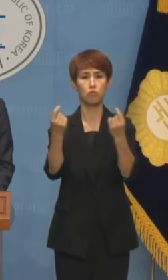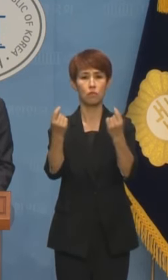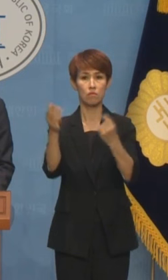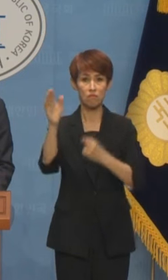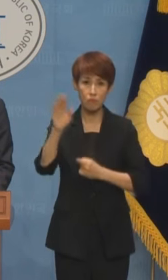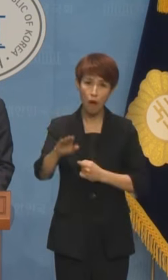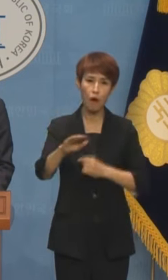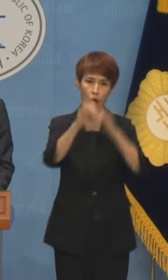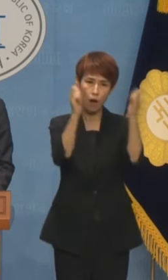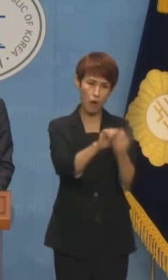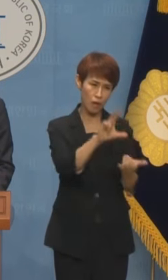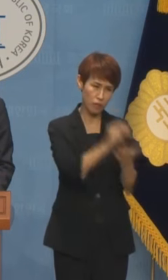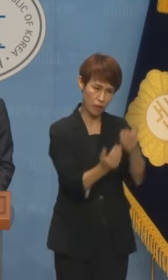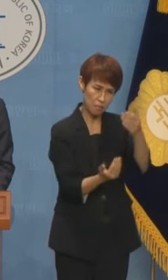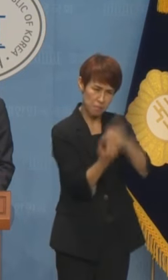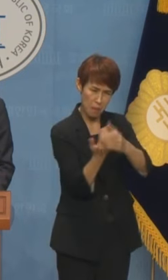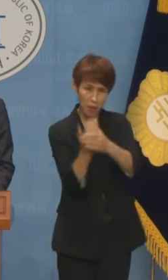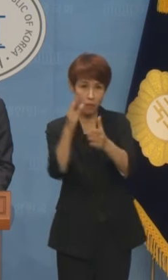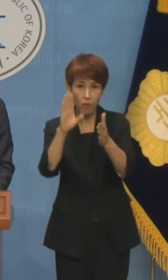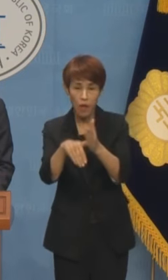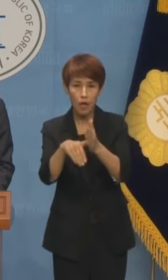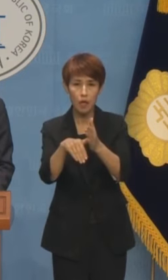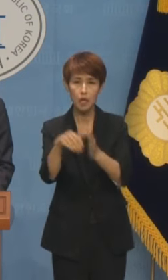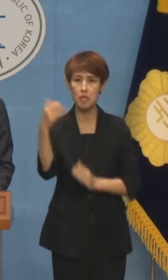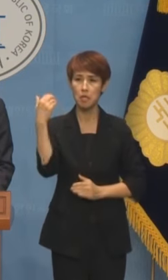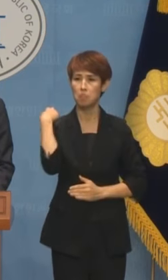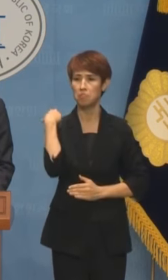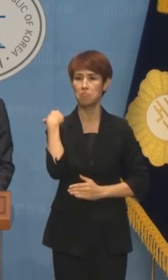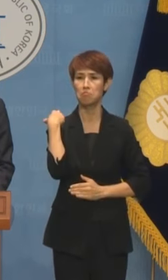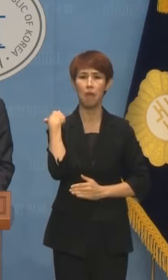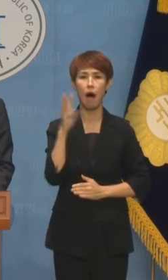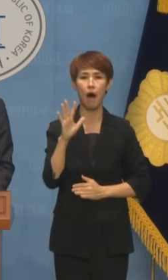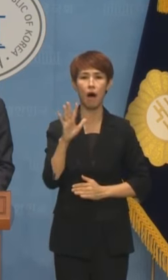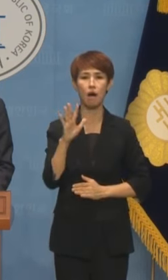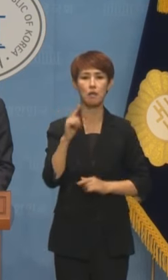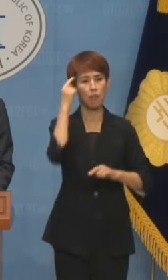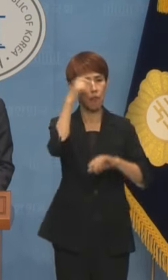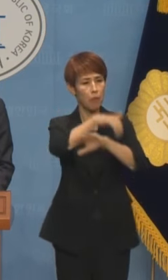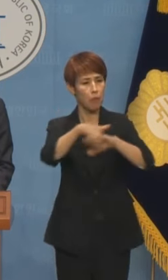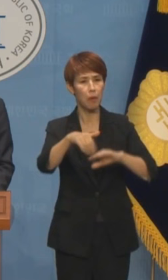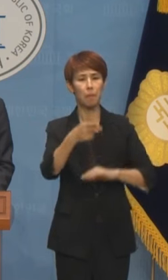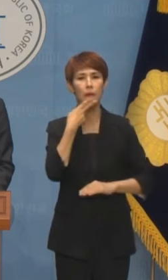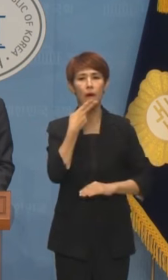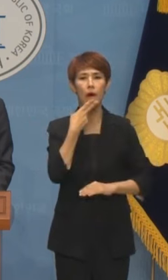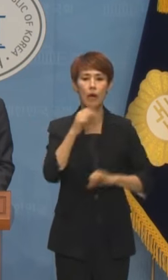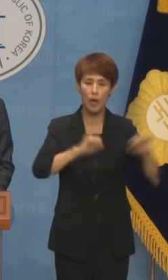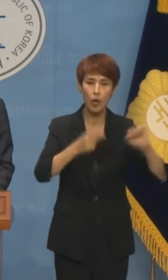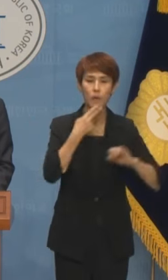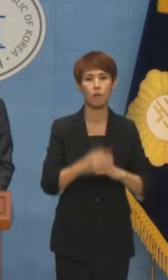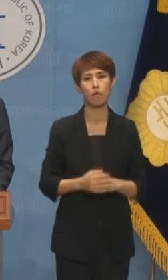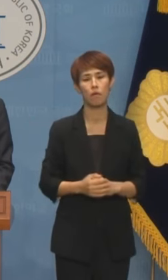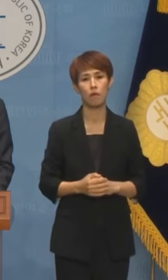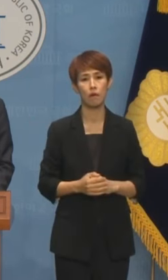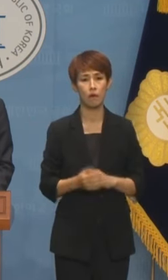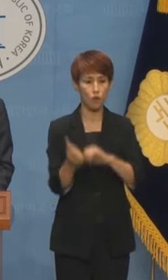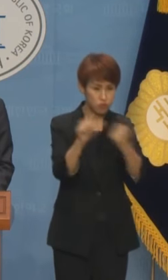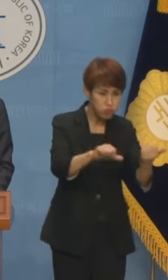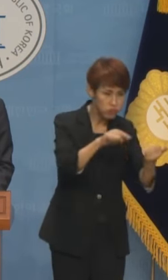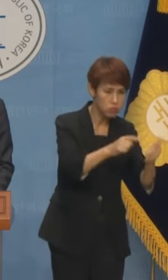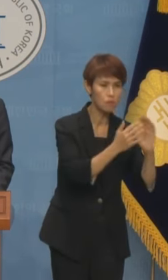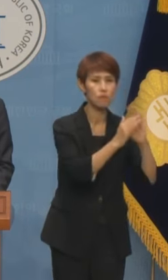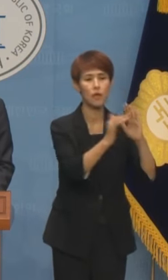빈발하는 사회적 참사에 어떠한 책임도 대책도 없었습니다. 심지어 유가족과 피해자들의